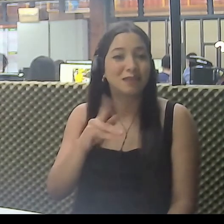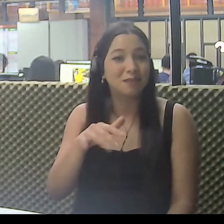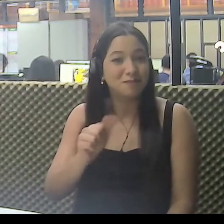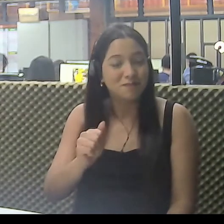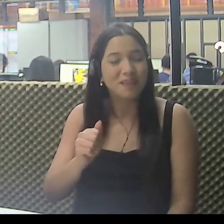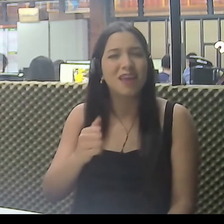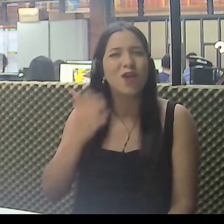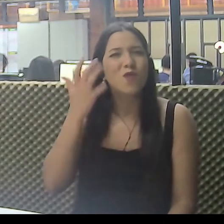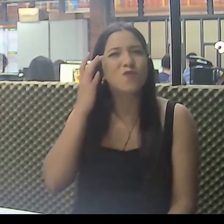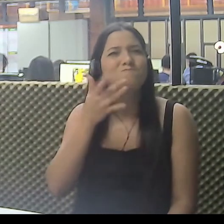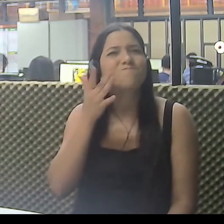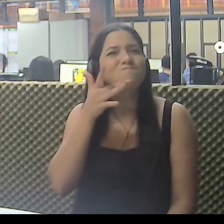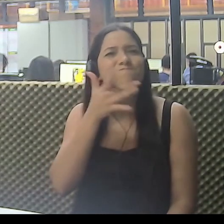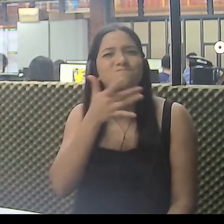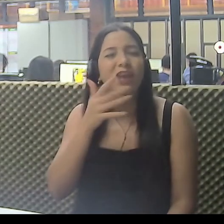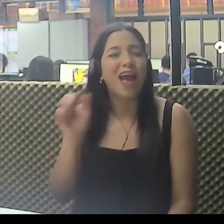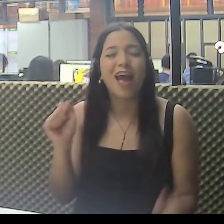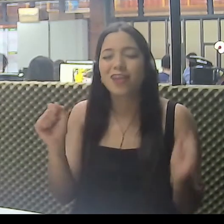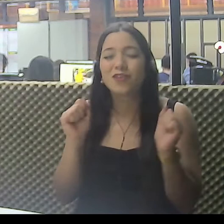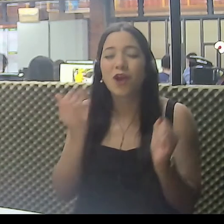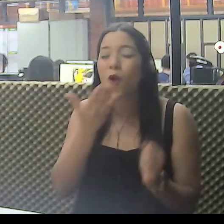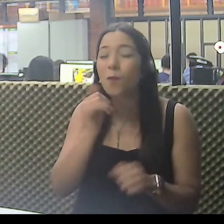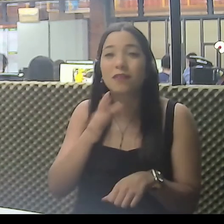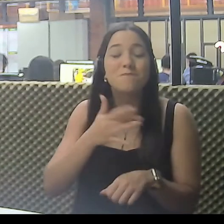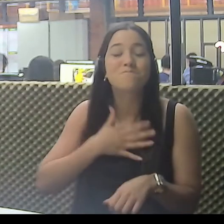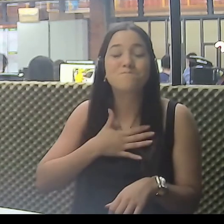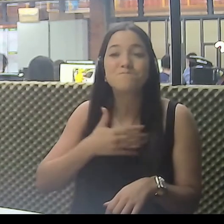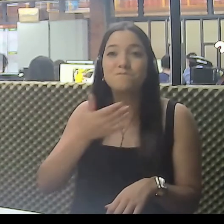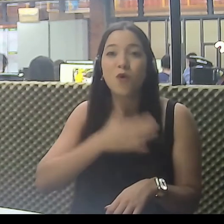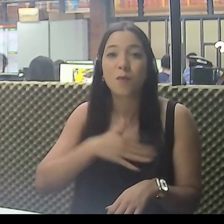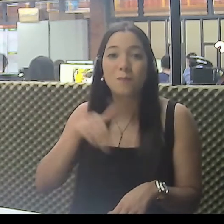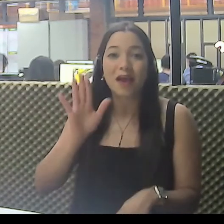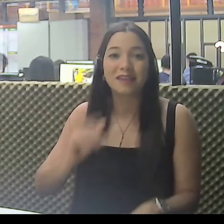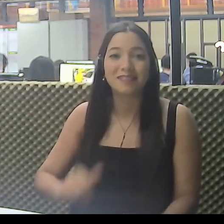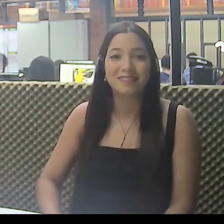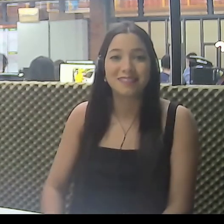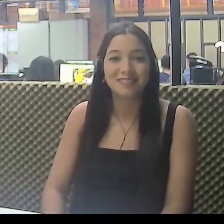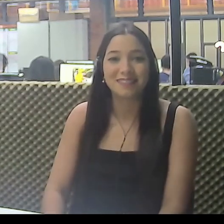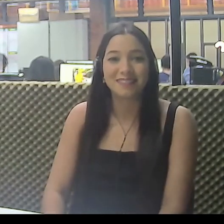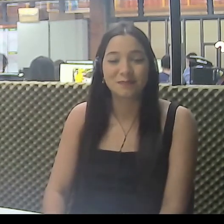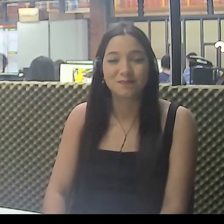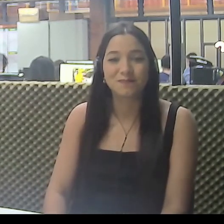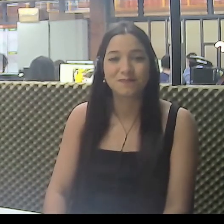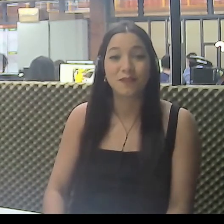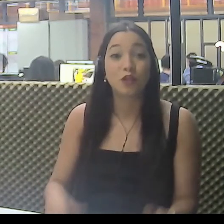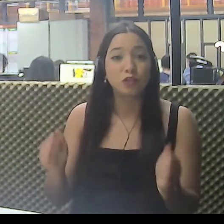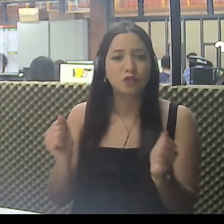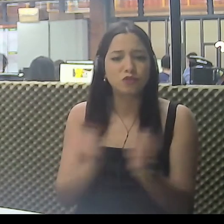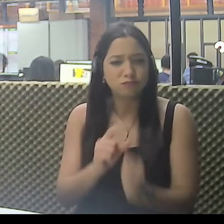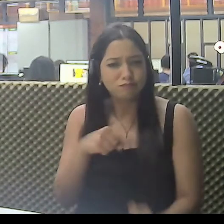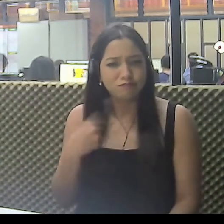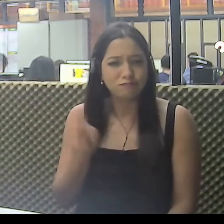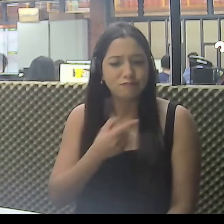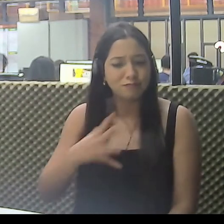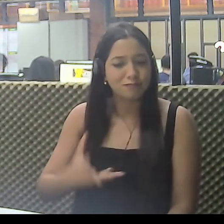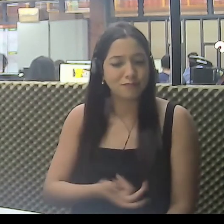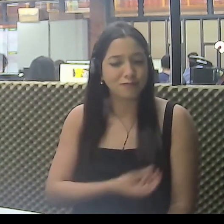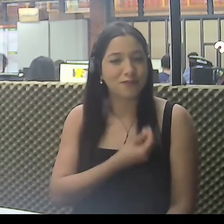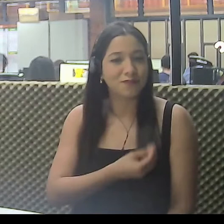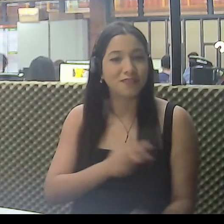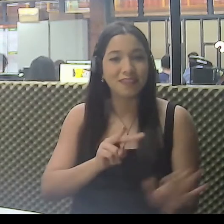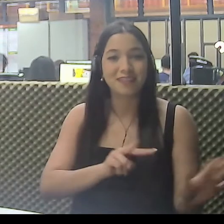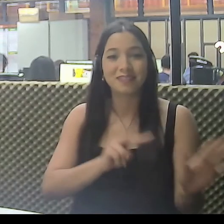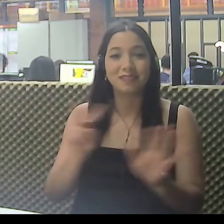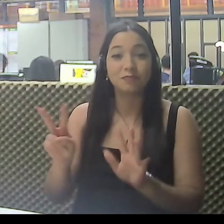Eu achei muito bom, adorei. Minha comida preferida é peixe. Juntos salvamos vidas. Esse é o tema da